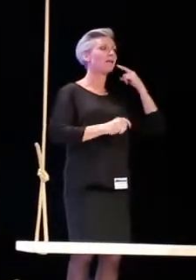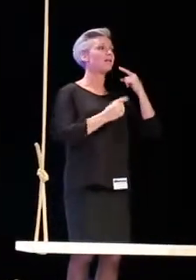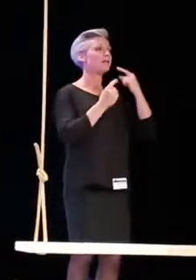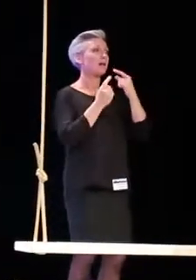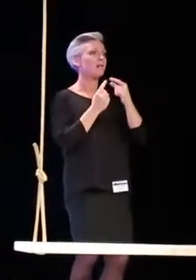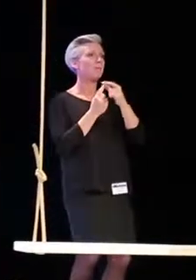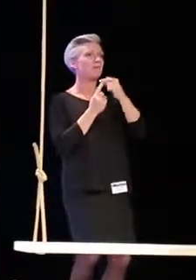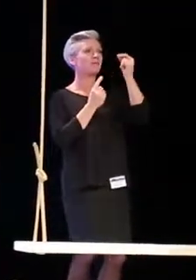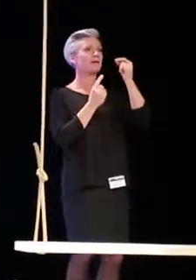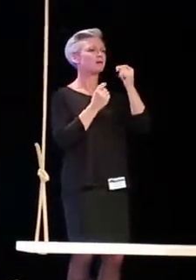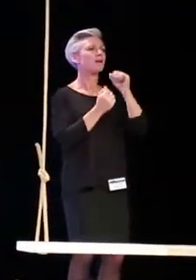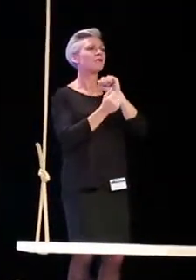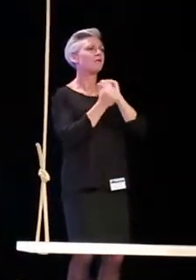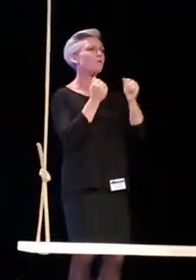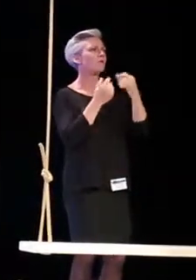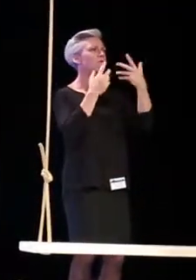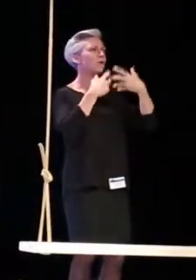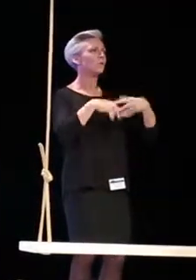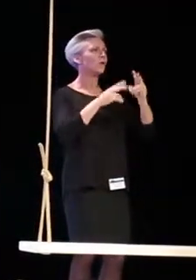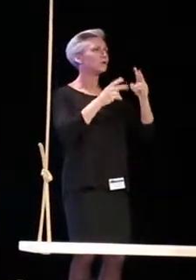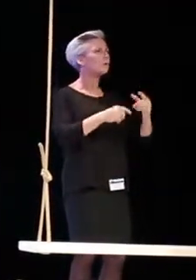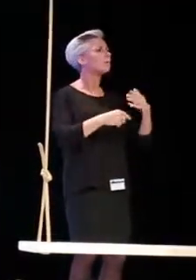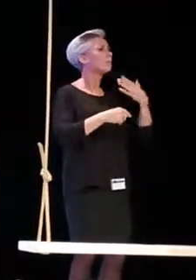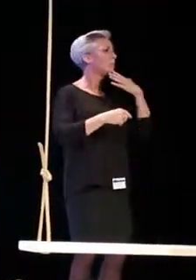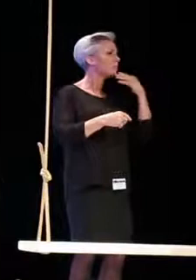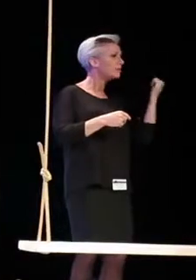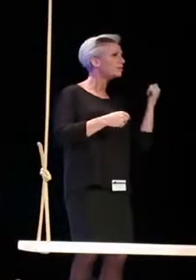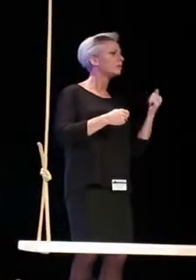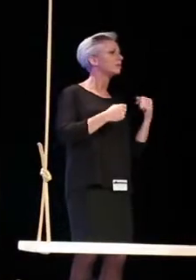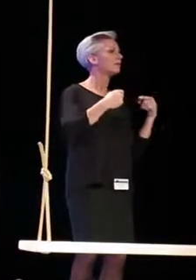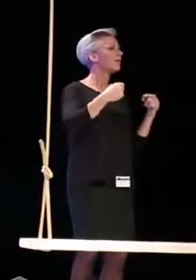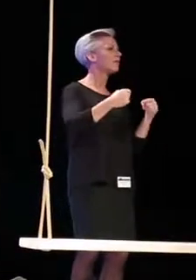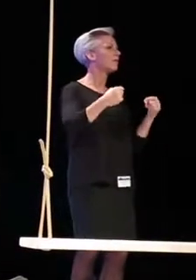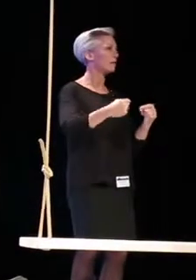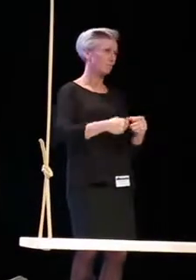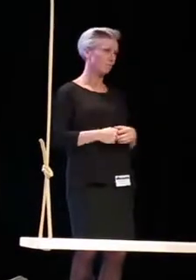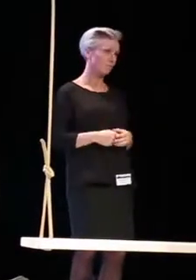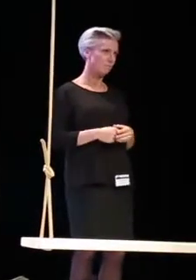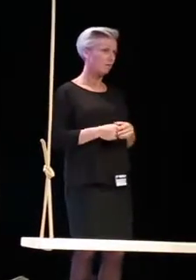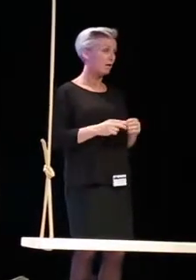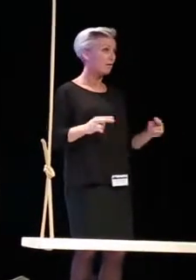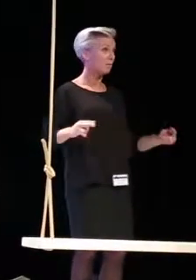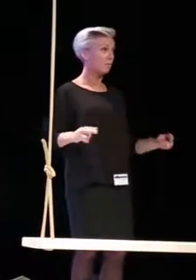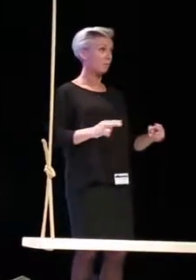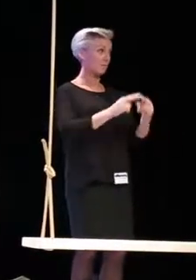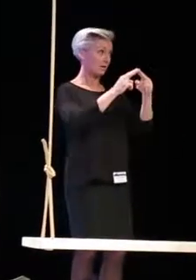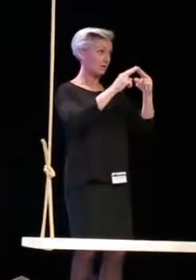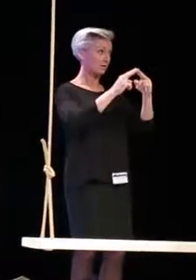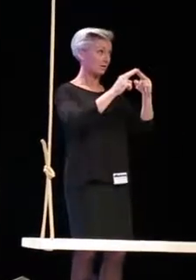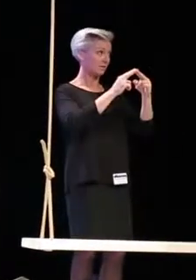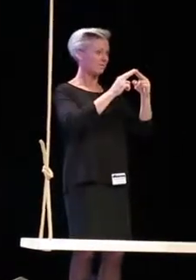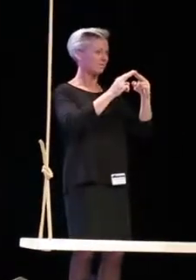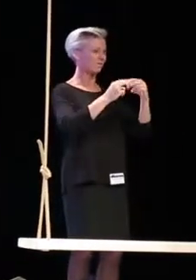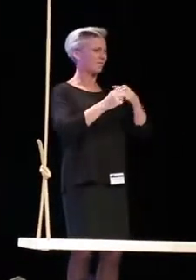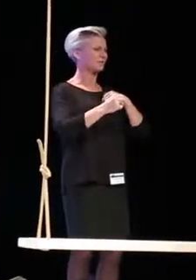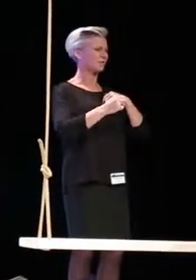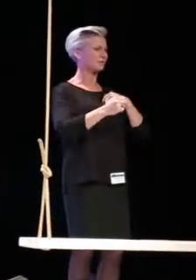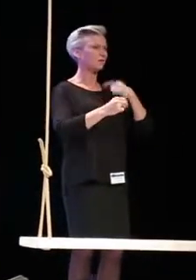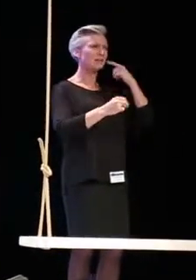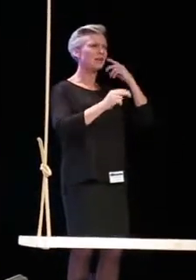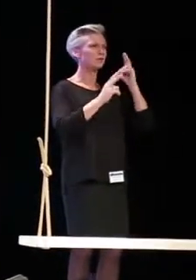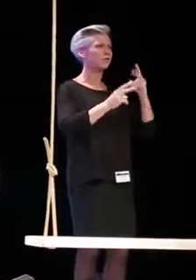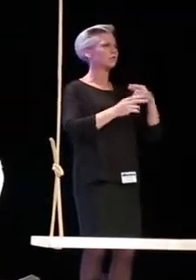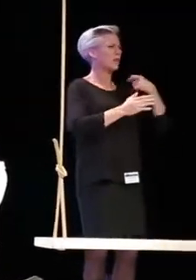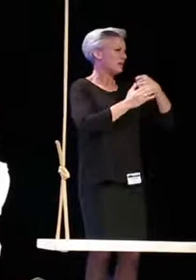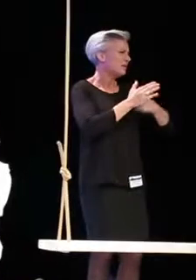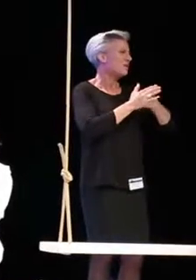det bästas fiende. Och då blir frågan, vad är liksom bortom här för Paris? Och då tror jag att vi ska absolut kämpa